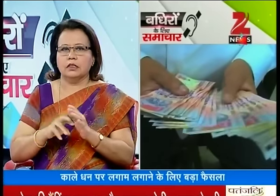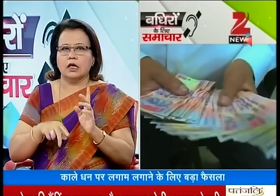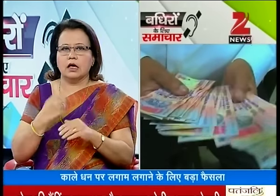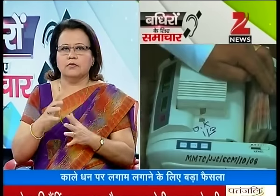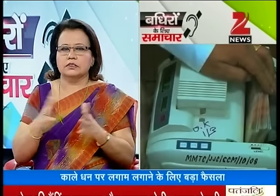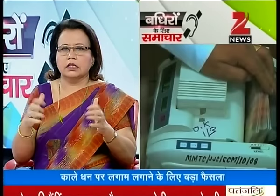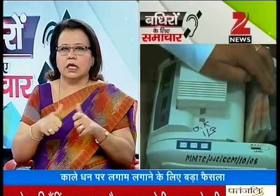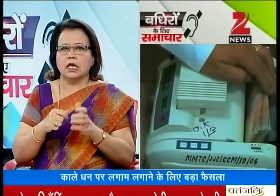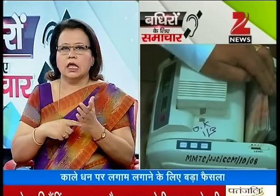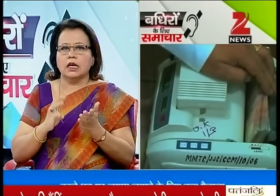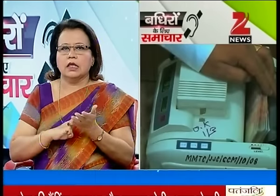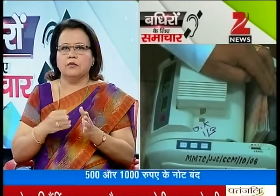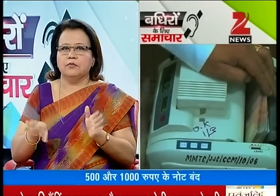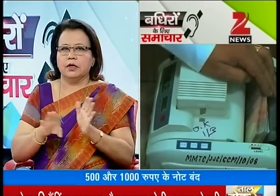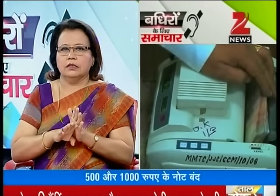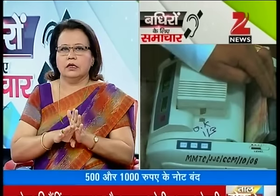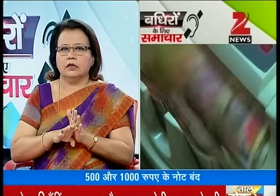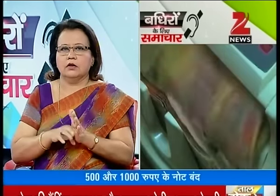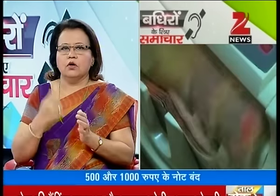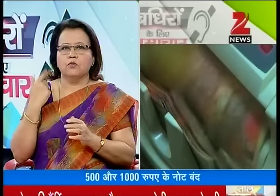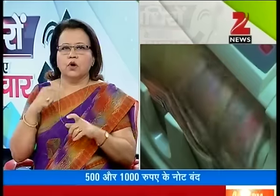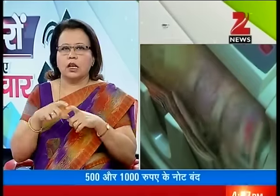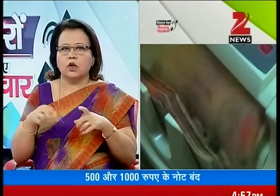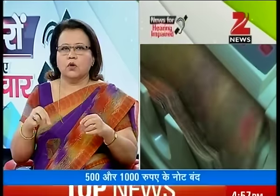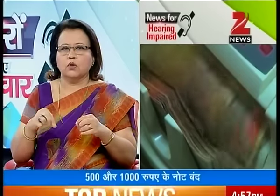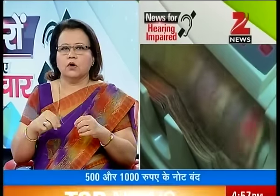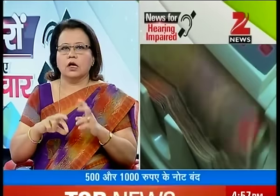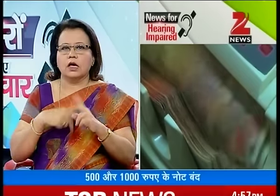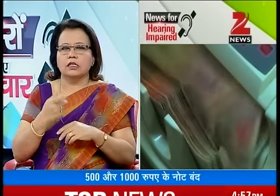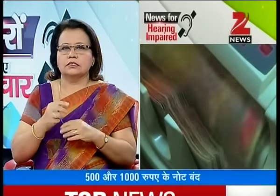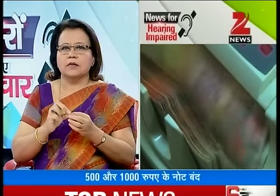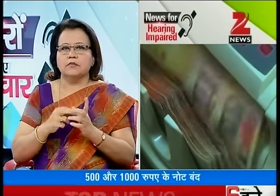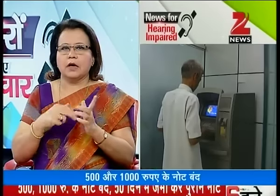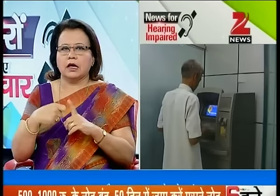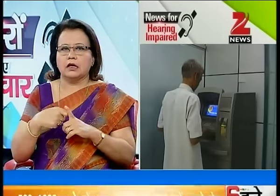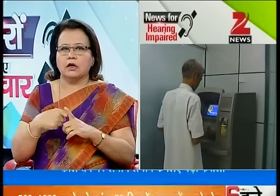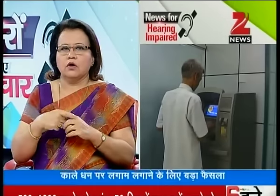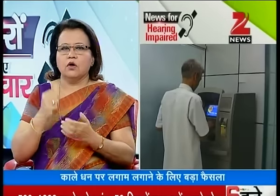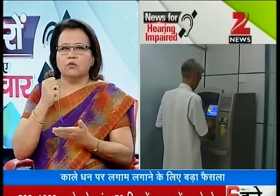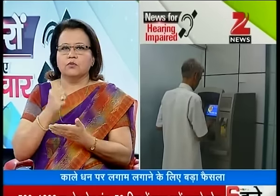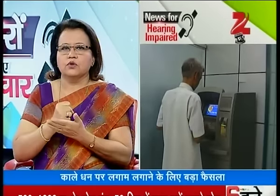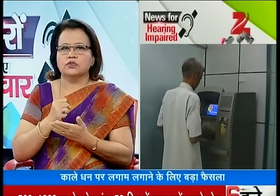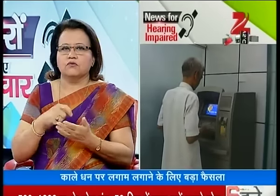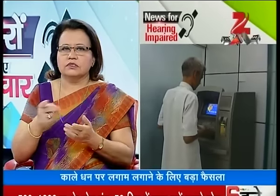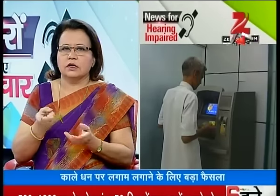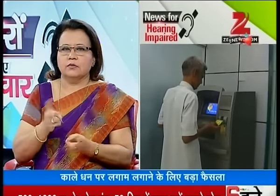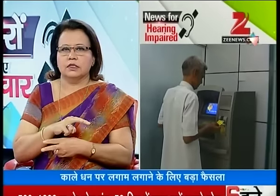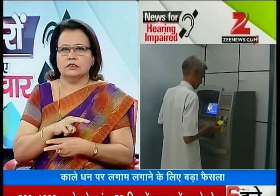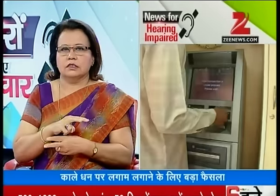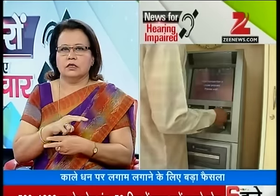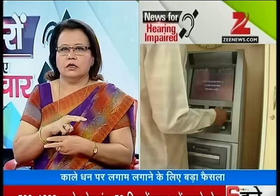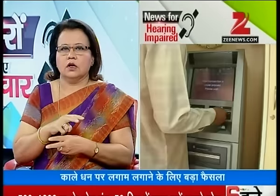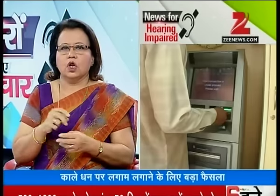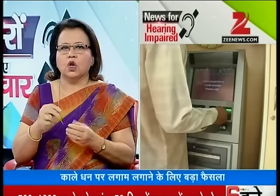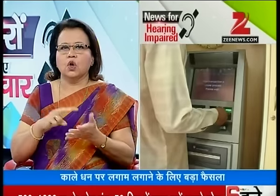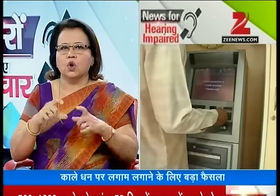हैं। कल भी ज्यादातर एटीएम बंद रहेंगे। पुराने नोटों को आप कल से बैंक या पोस्ट ऑफिस से बदल सकते